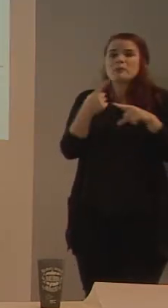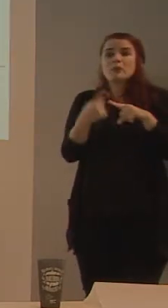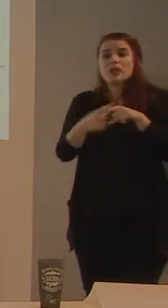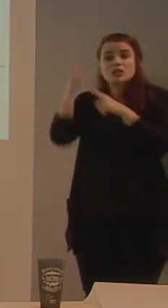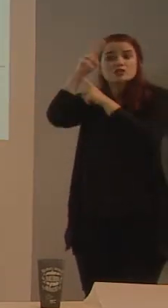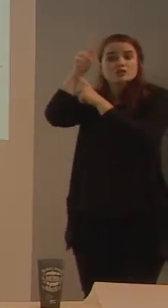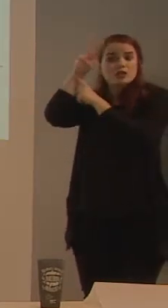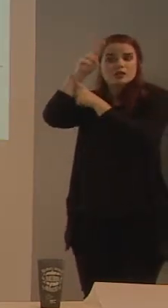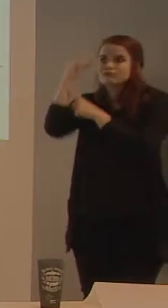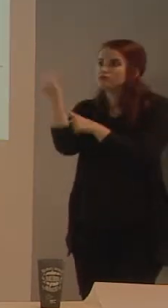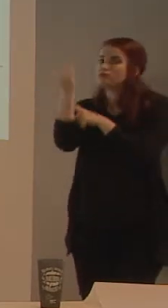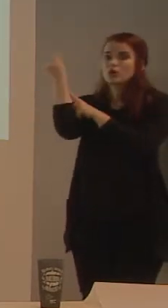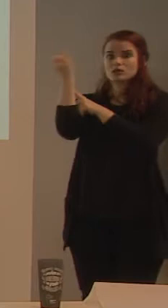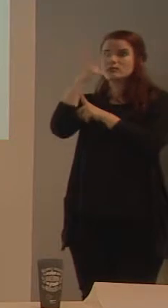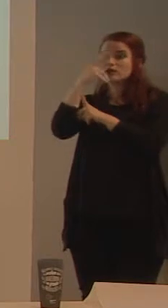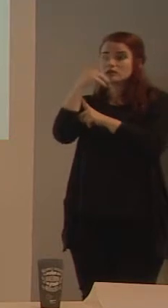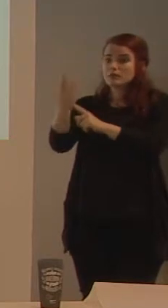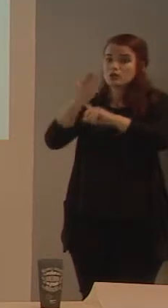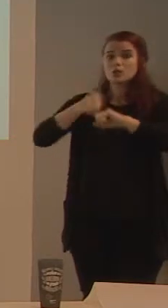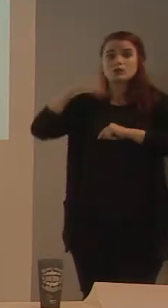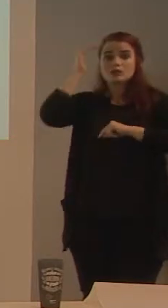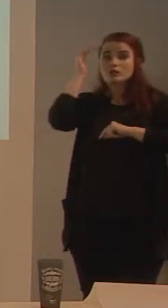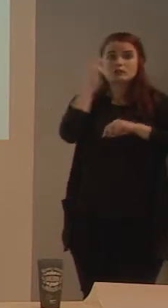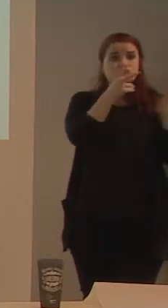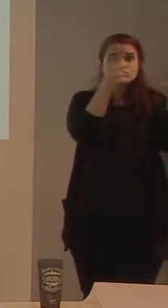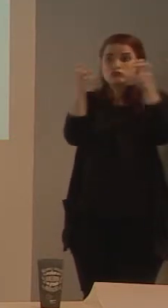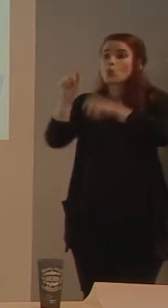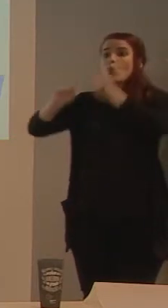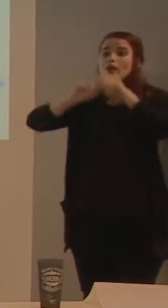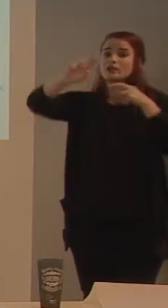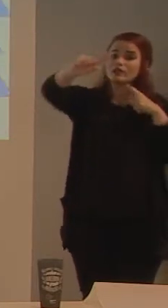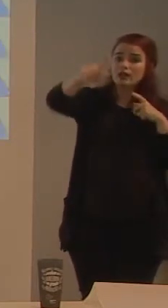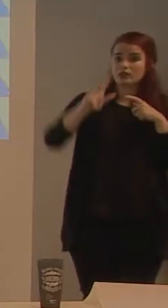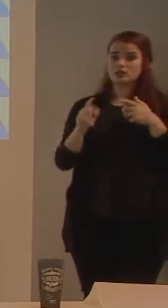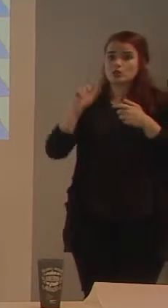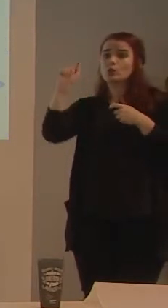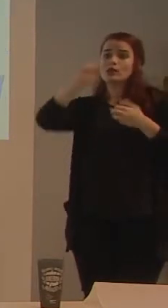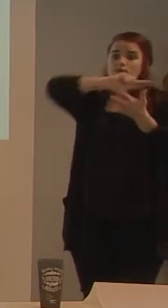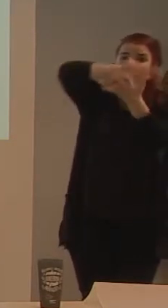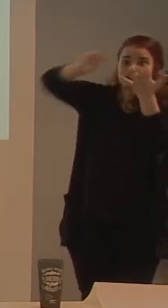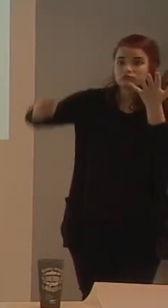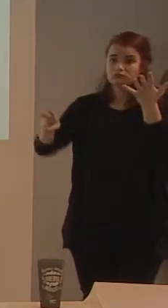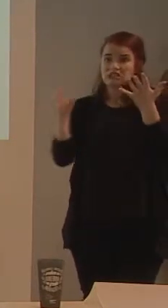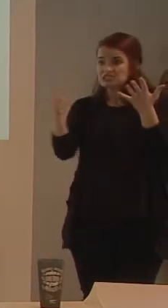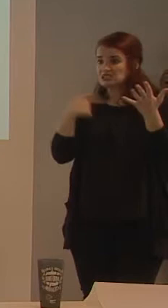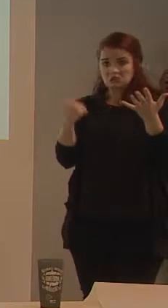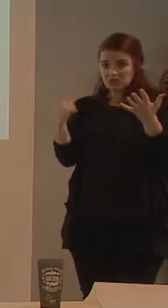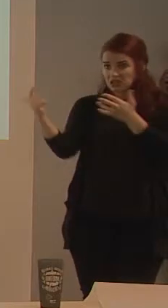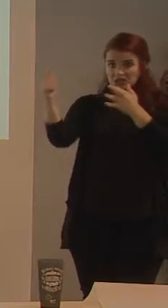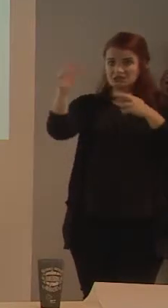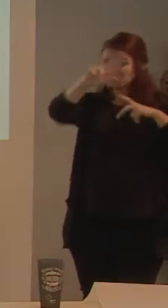as pessoas, fazendo a gente compreender a diferença. Com menos diversidade, a gente está fadado a viver num mundo com